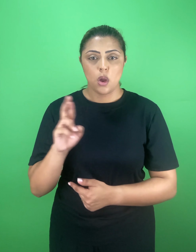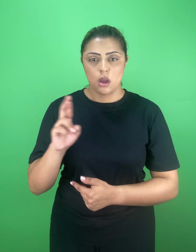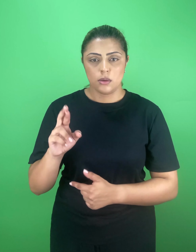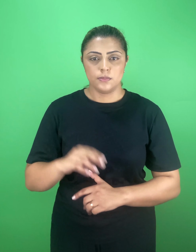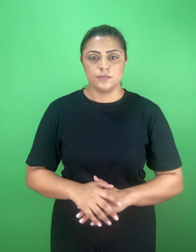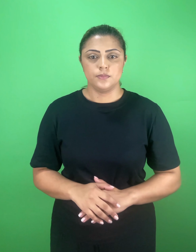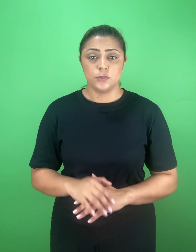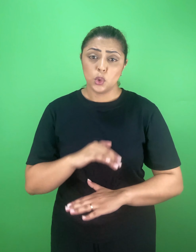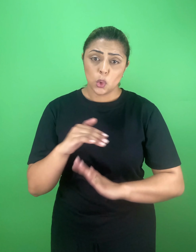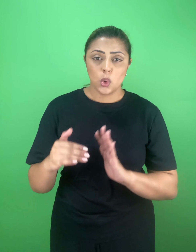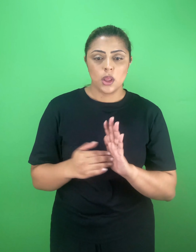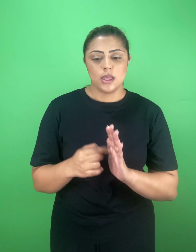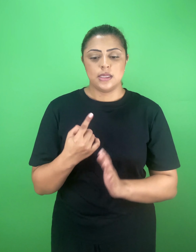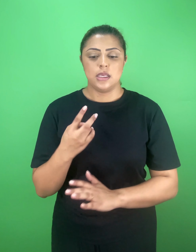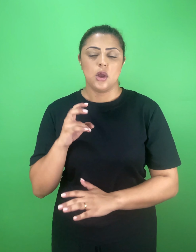40%